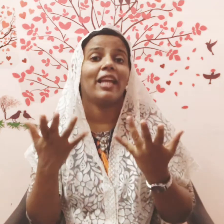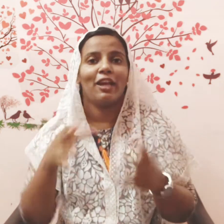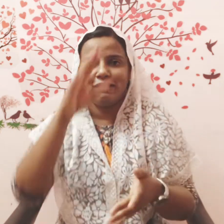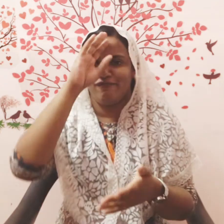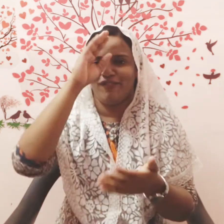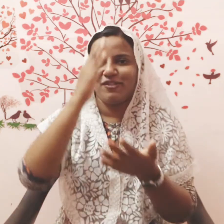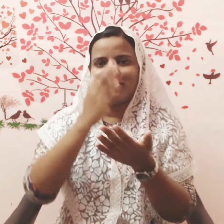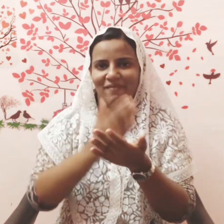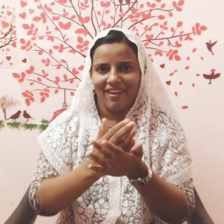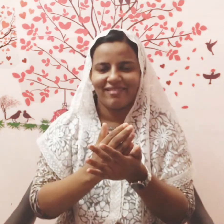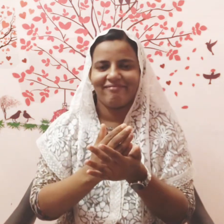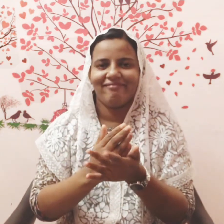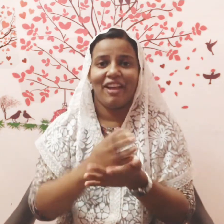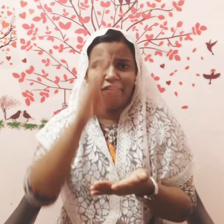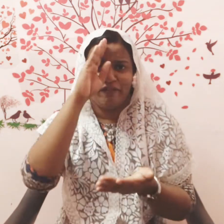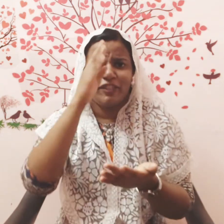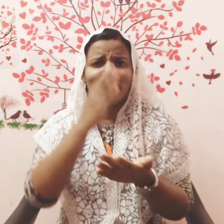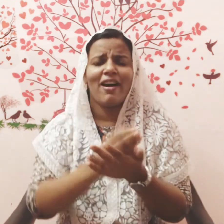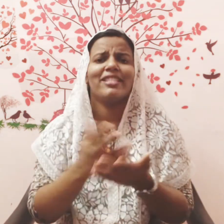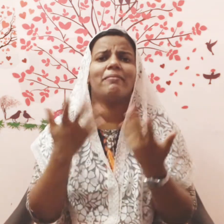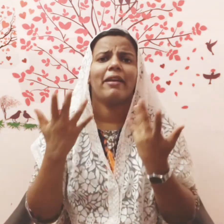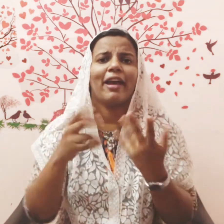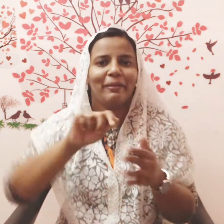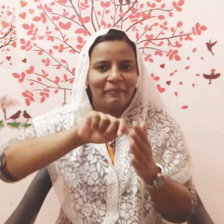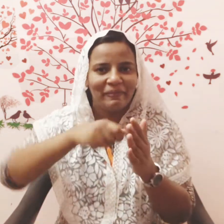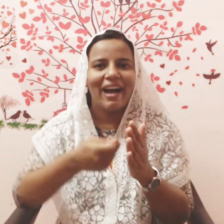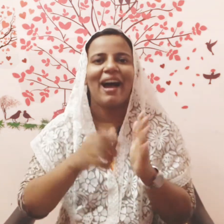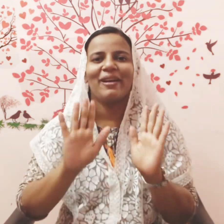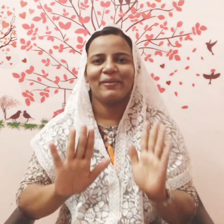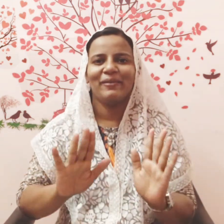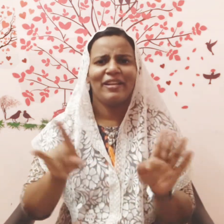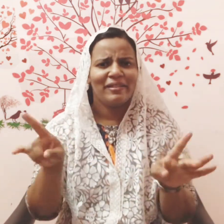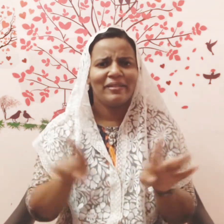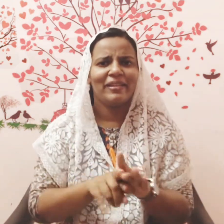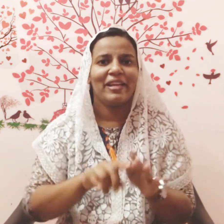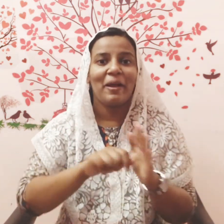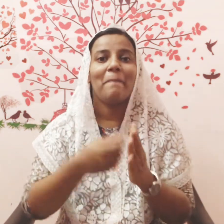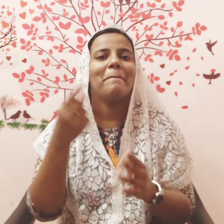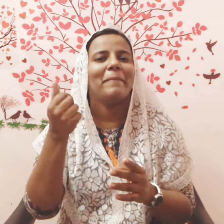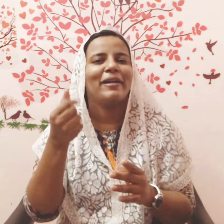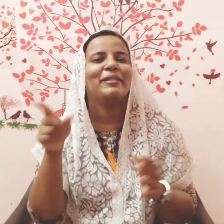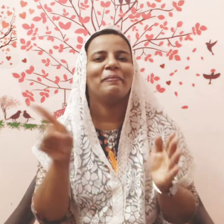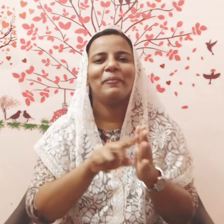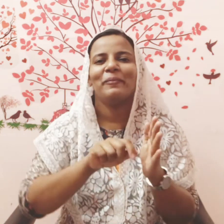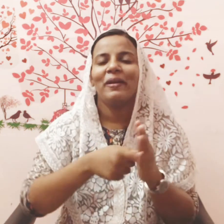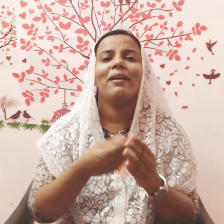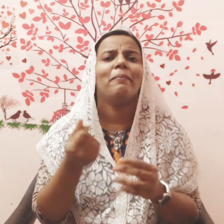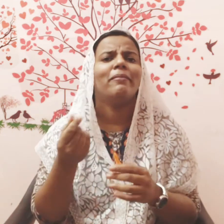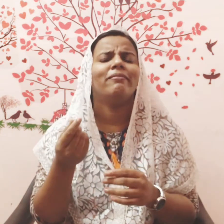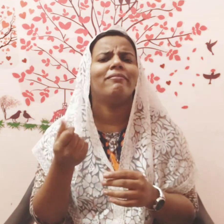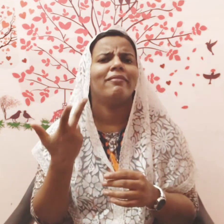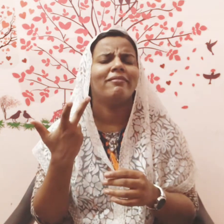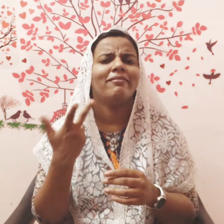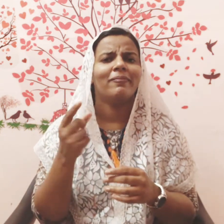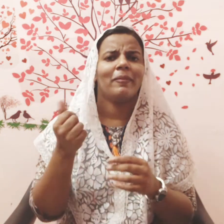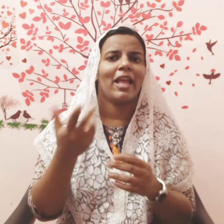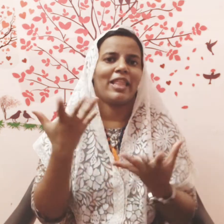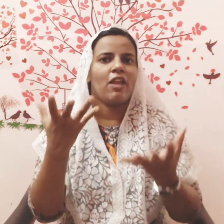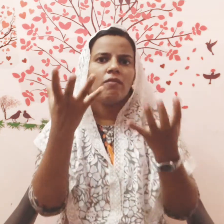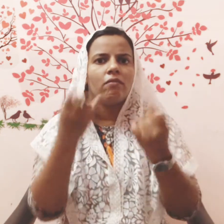എങ്ങനെ, ബൈ ഫെയ്ത്ത്, വിശ്വാസത്തോടെ ചെല്ലുക. വിശ്വാസം എന്ന് പറയുന്നത് താക്കോലാണ്, വിശ്വാസം എന്ന് പറയുന്നത് കറൻസിയാണ്. ഐ മീൻ, കറൻസി എന്ന് പറഞ്ഞാൽ എന്തുവാ,